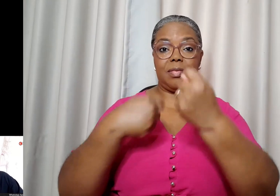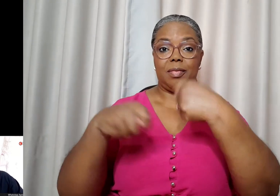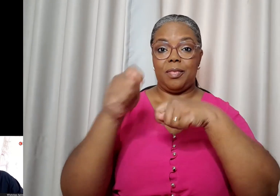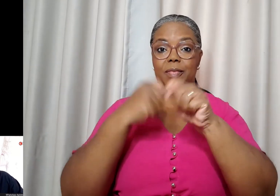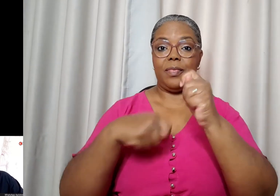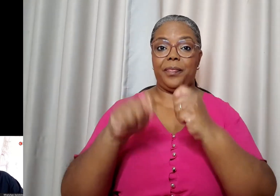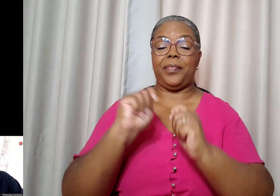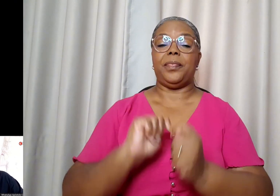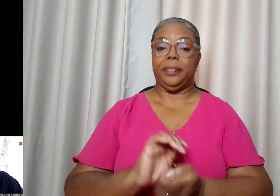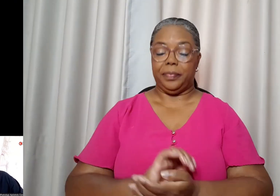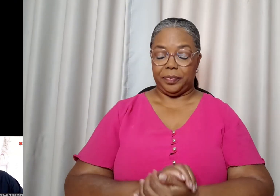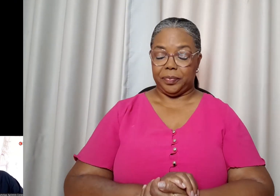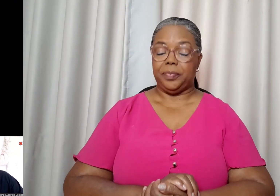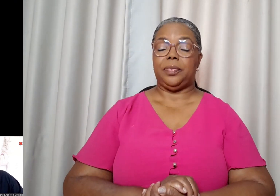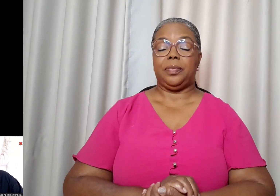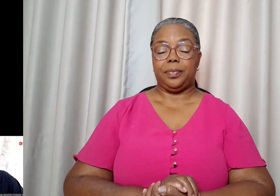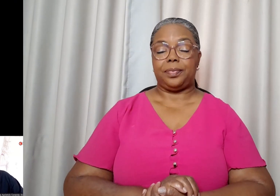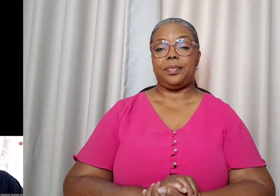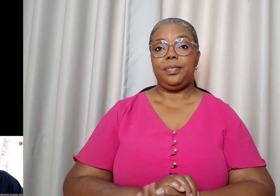Então,